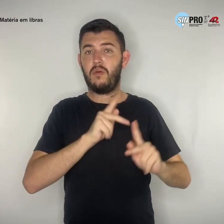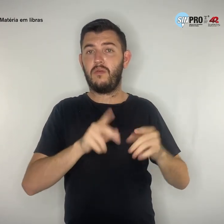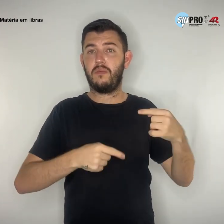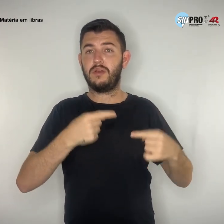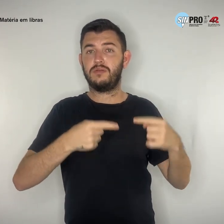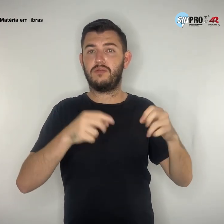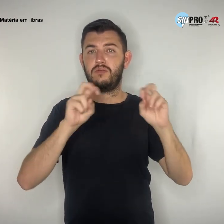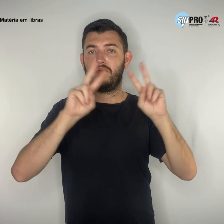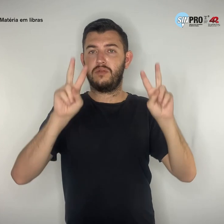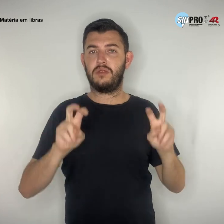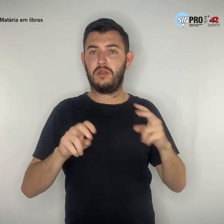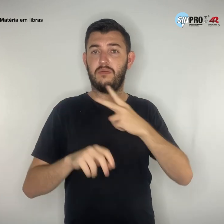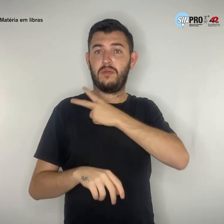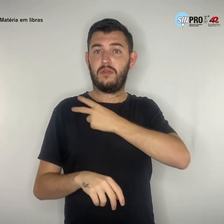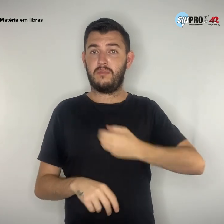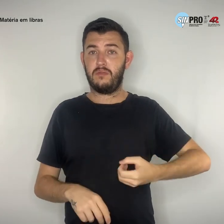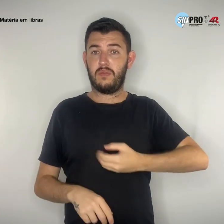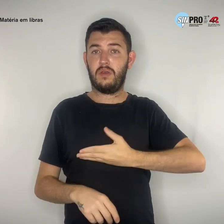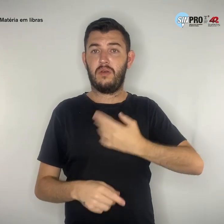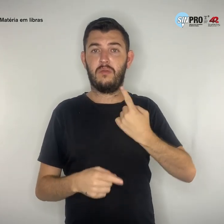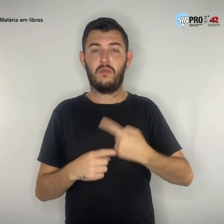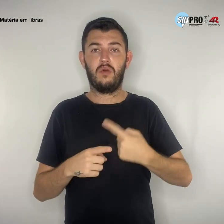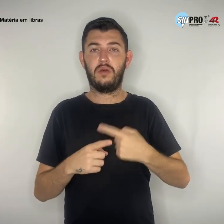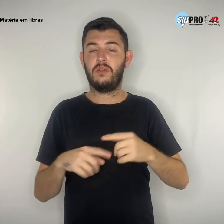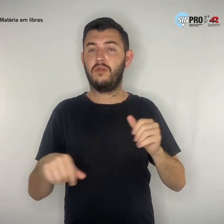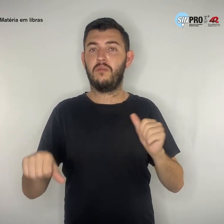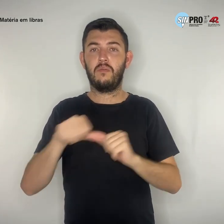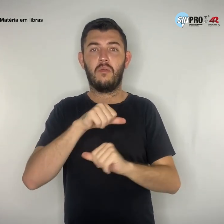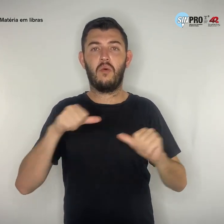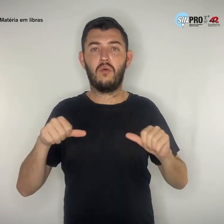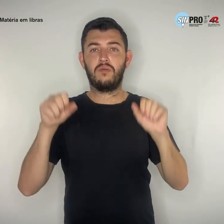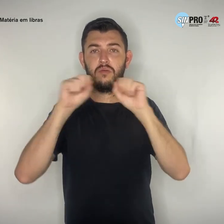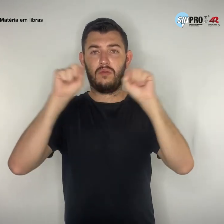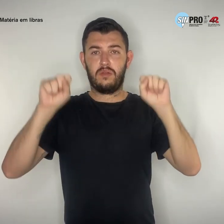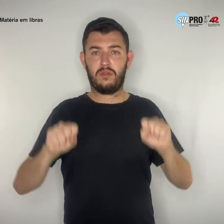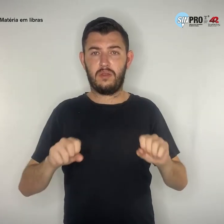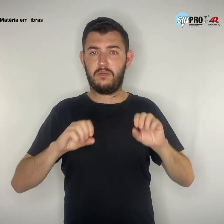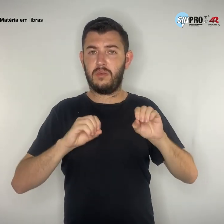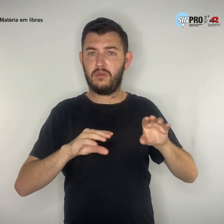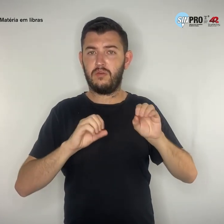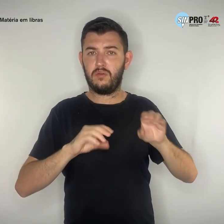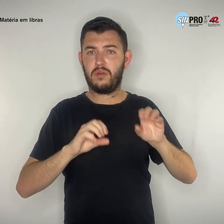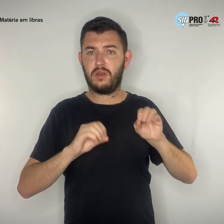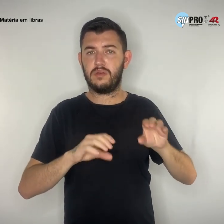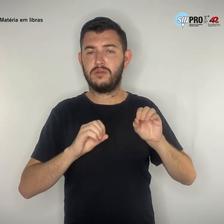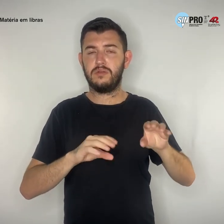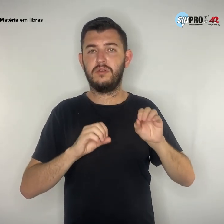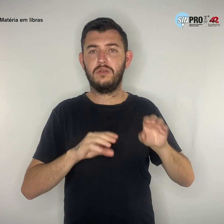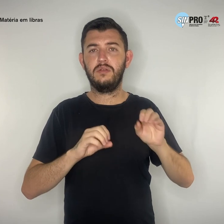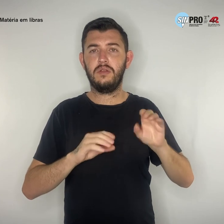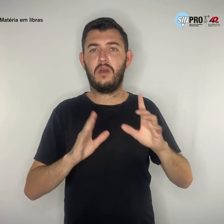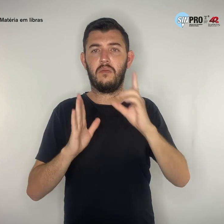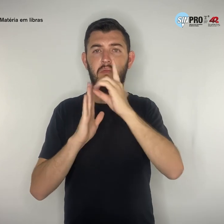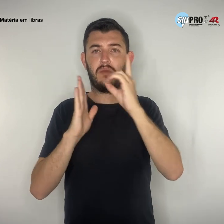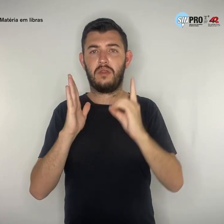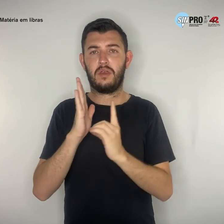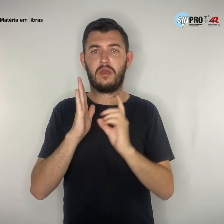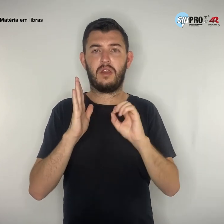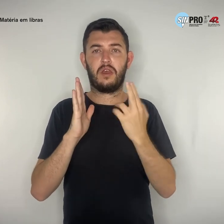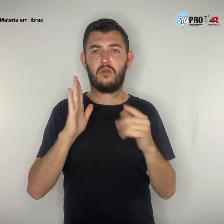assunto, pois não se muda um sistema educacional apenas por decreto ou por lei.